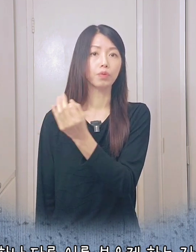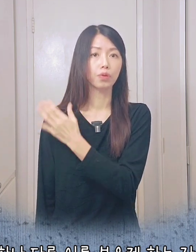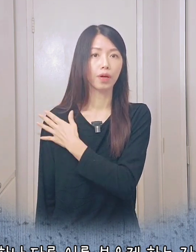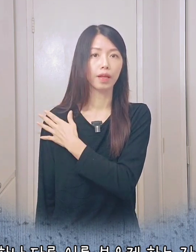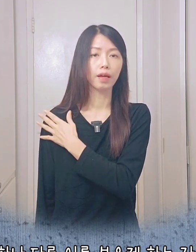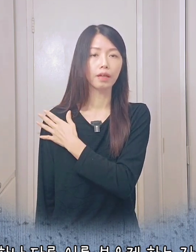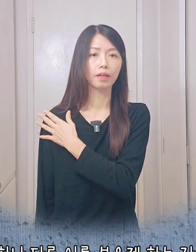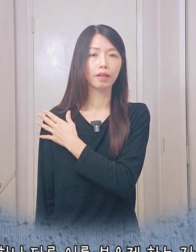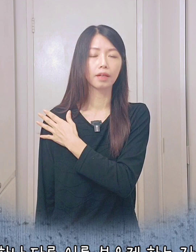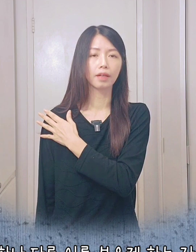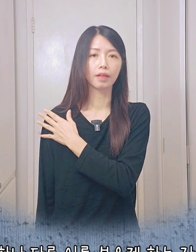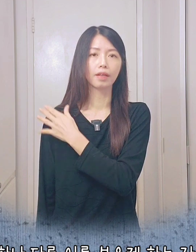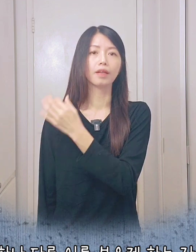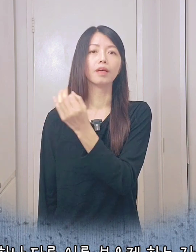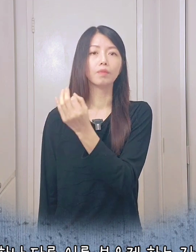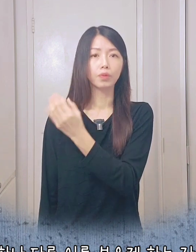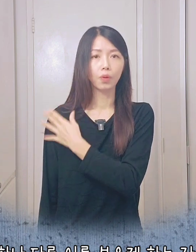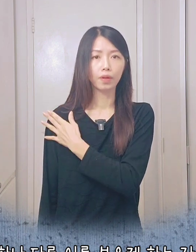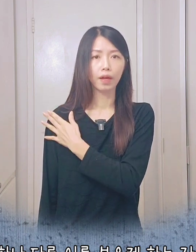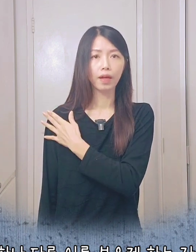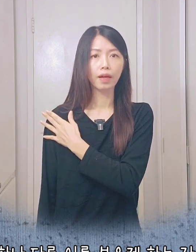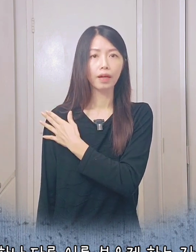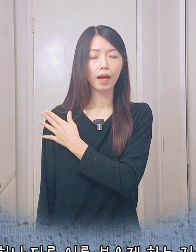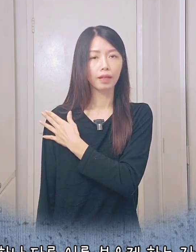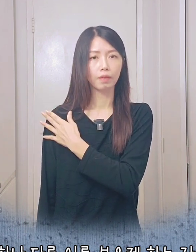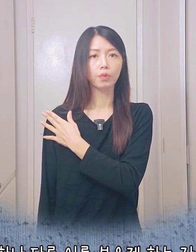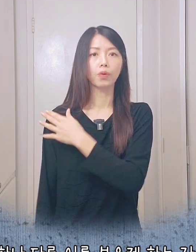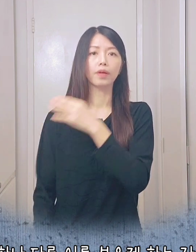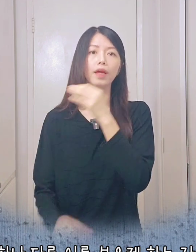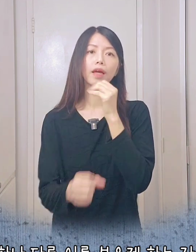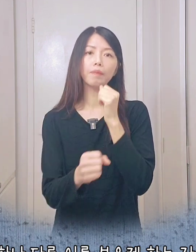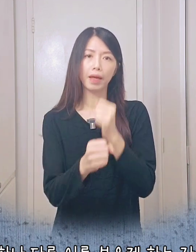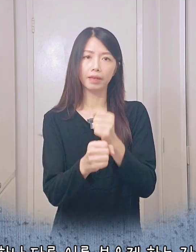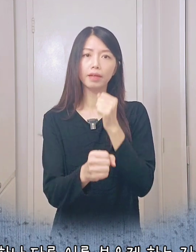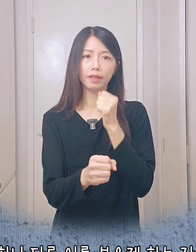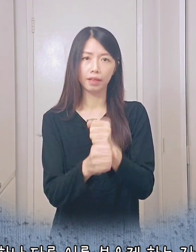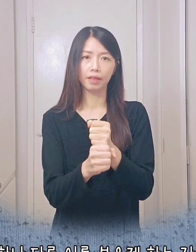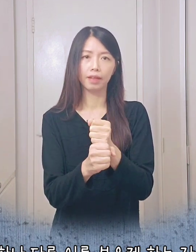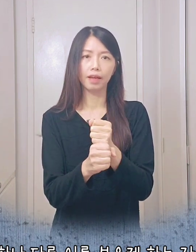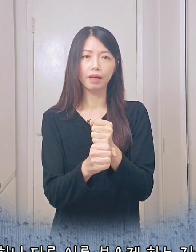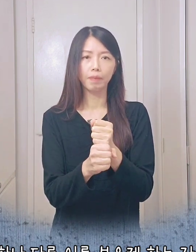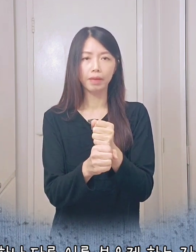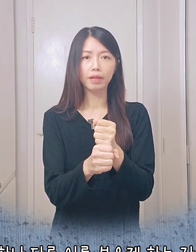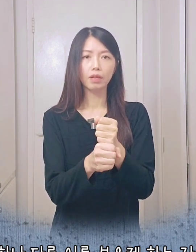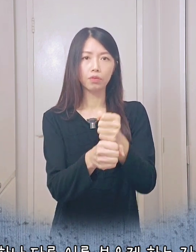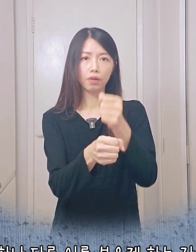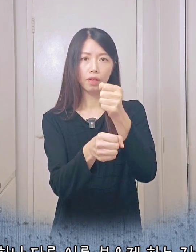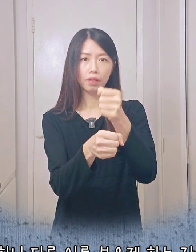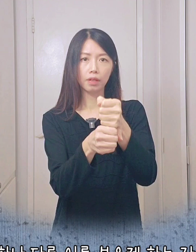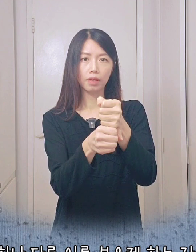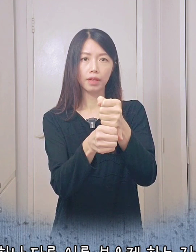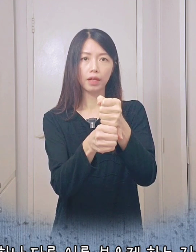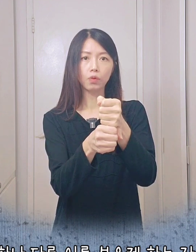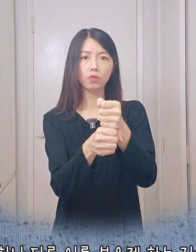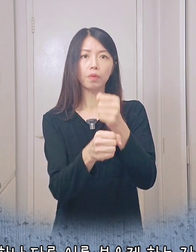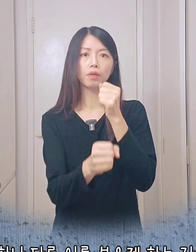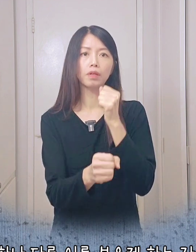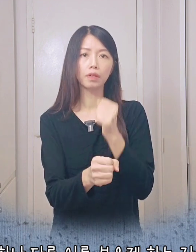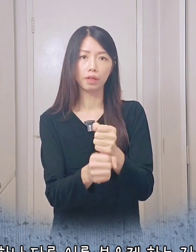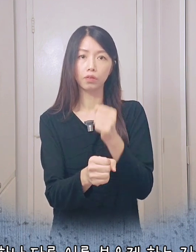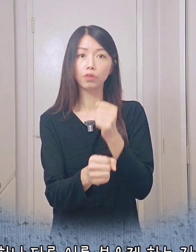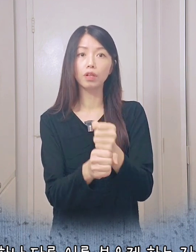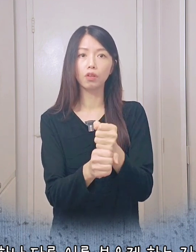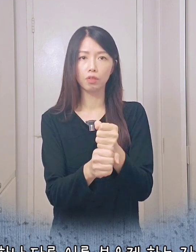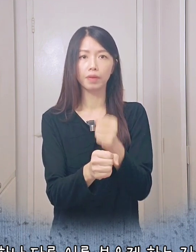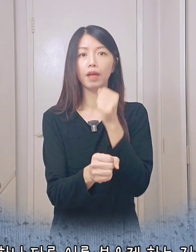됩니다. 부유하다, 부욕해 하는, 부욕해 만드는. 만들다 수어는 양손